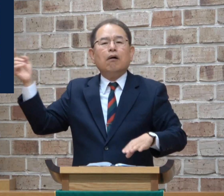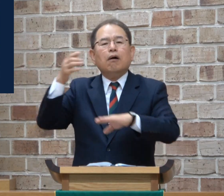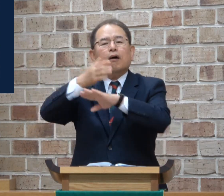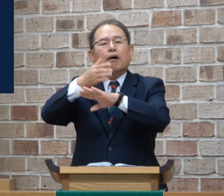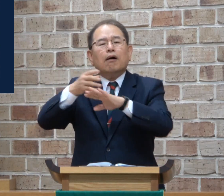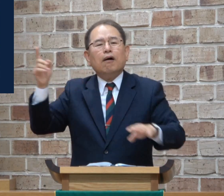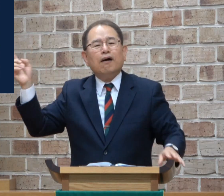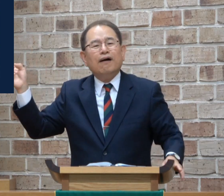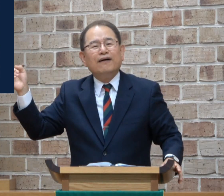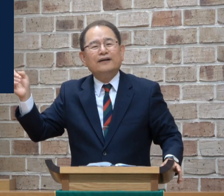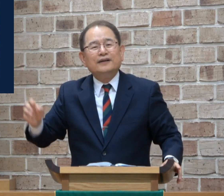예수님께서